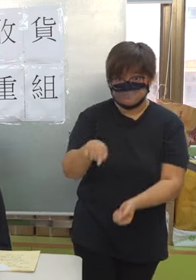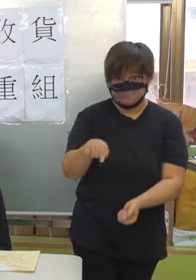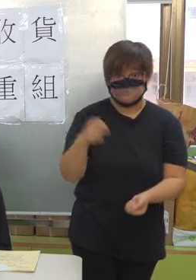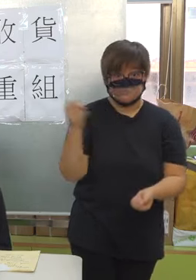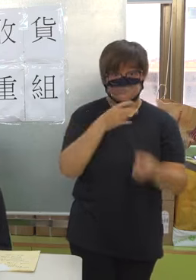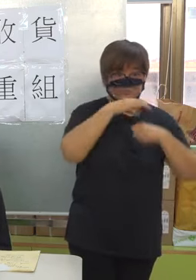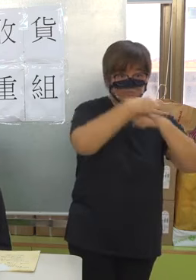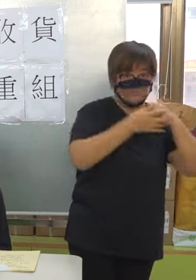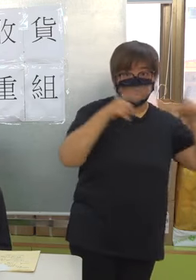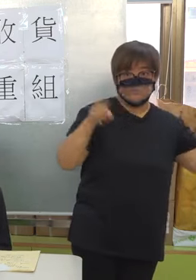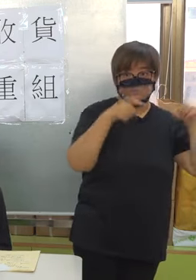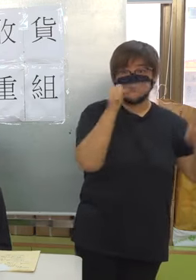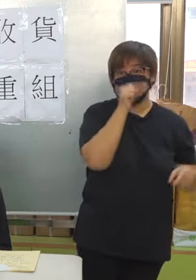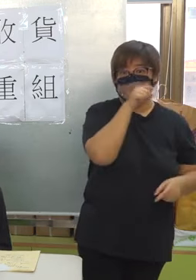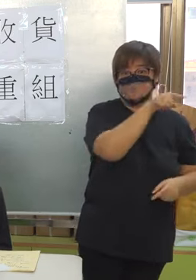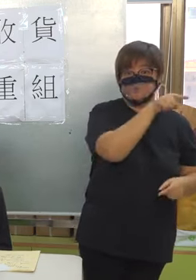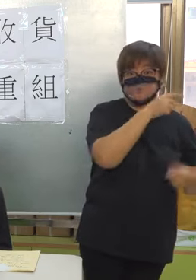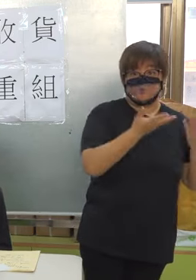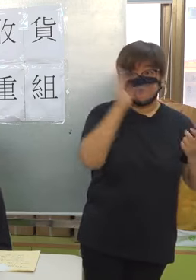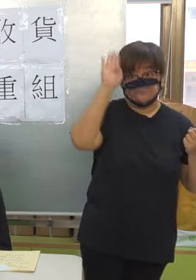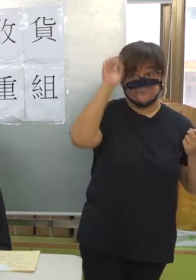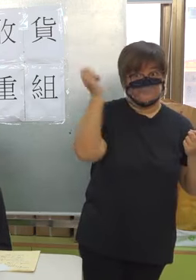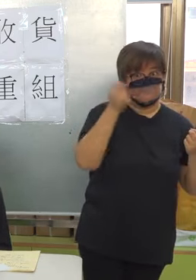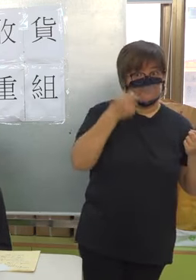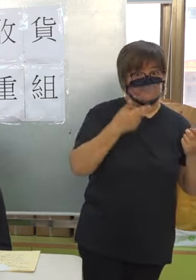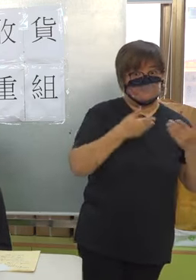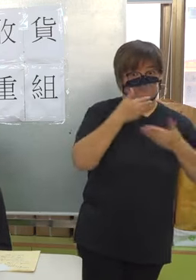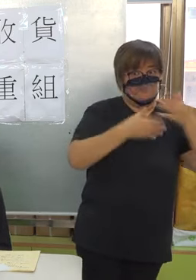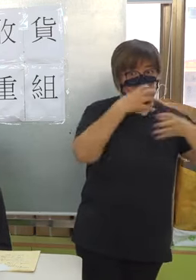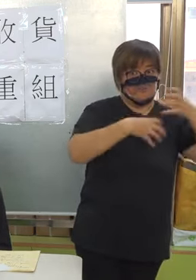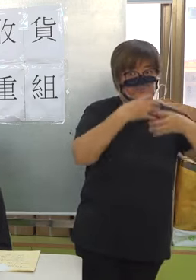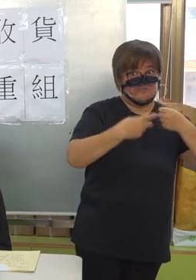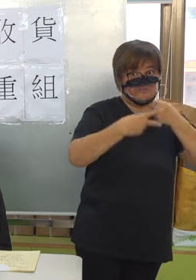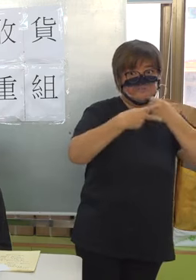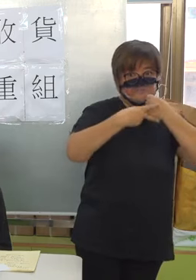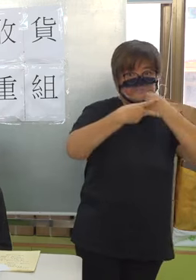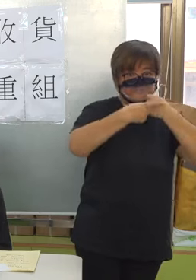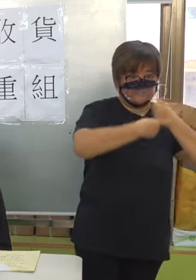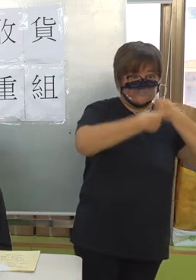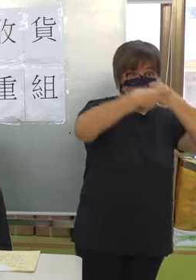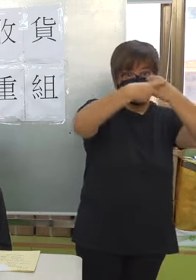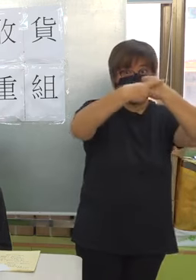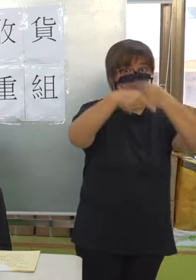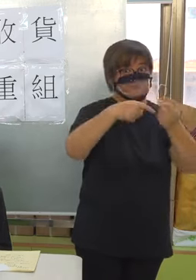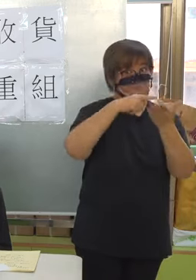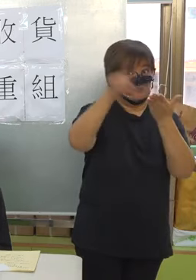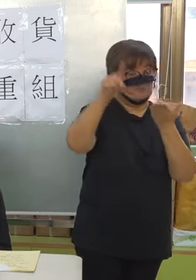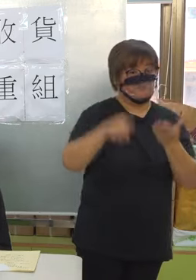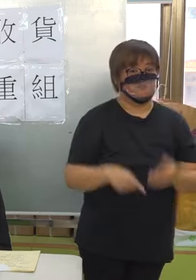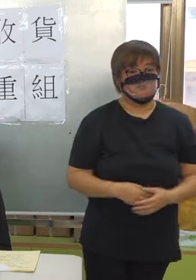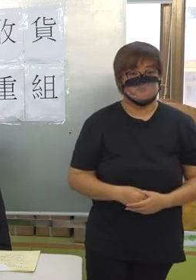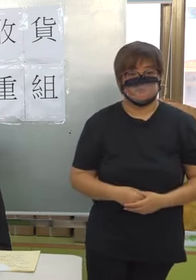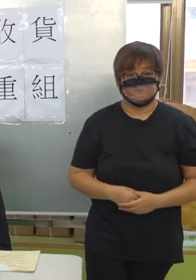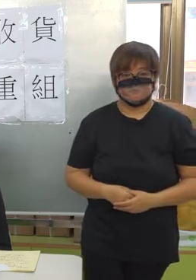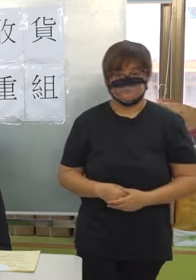哋希望市民係有心理準備，係去出翻承受當我哋希望市民係有心理準備，